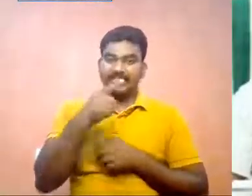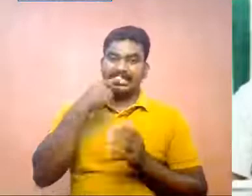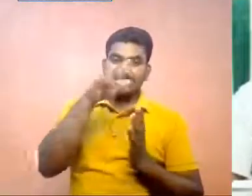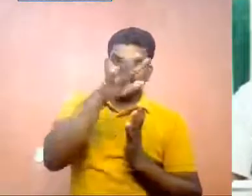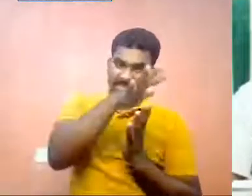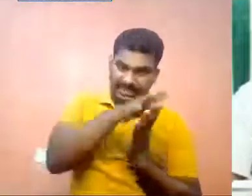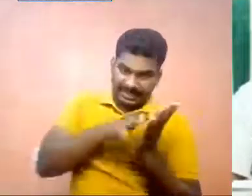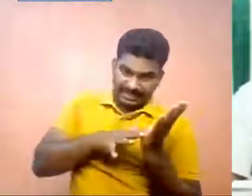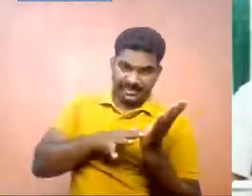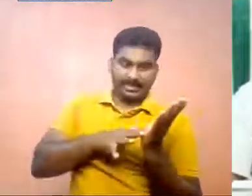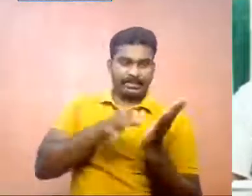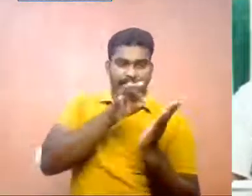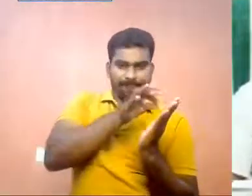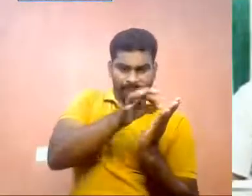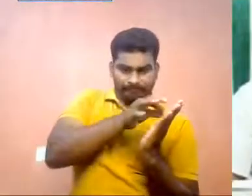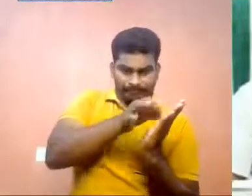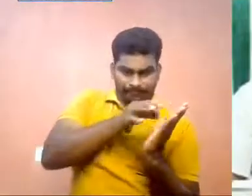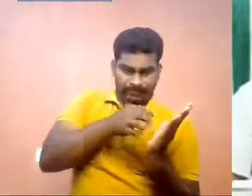അദ്ദേഹം കരുതുന്നുണ്ട്.